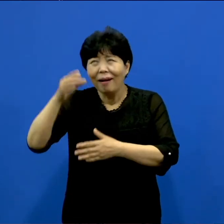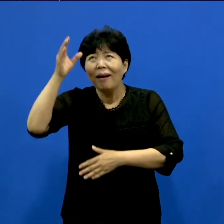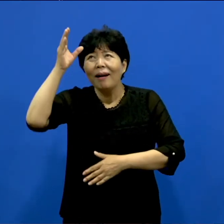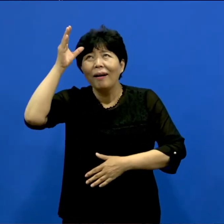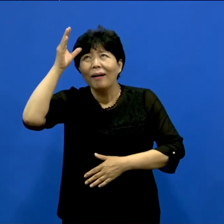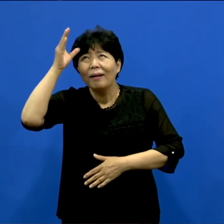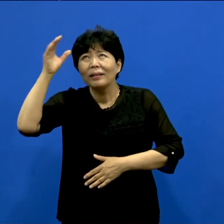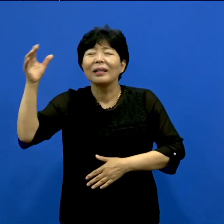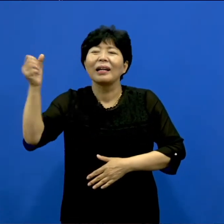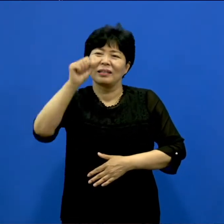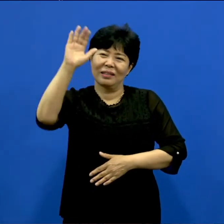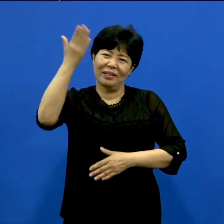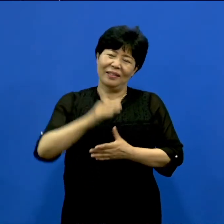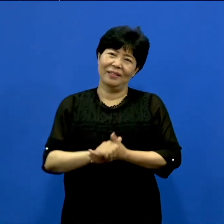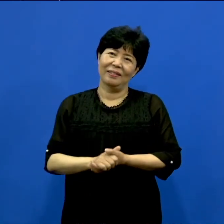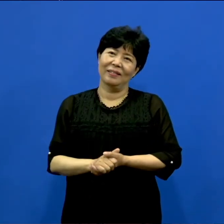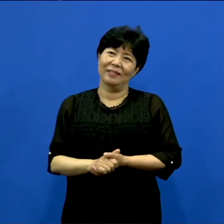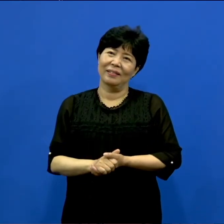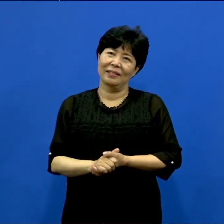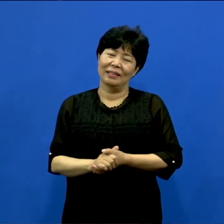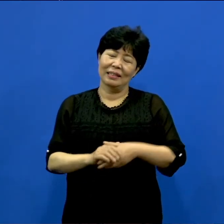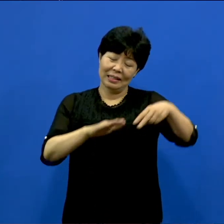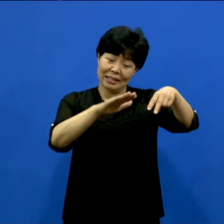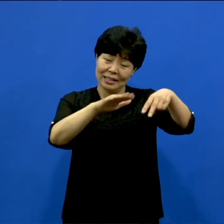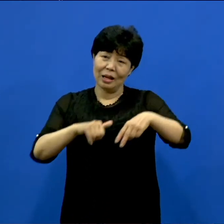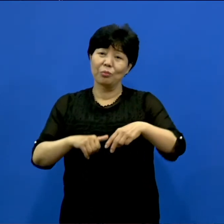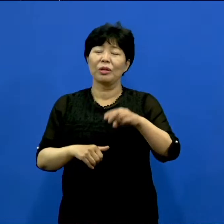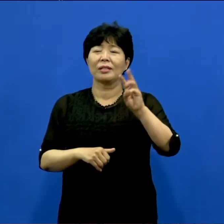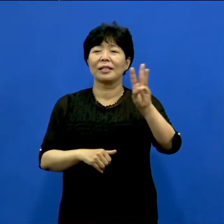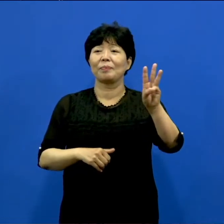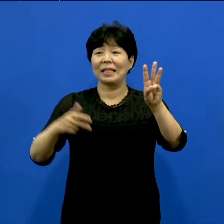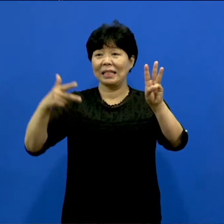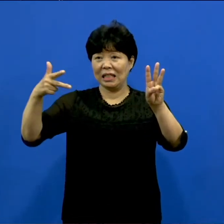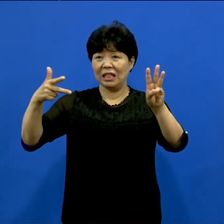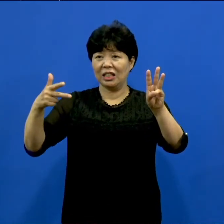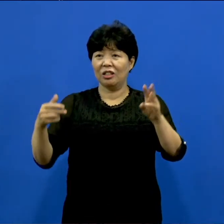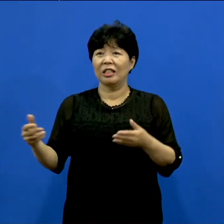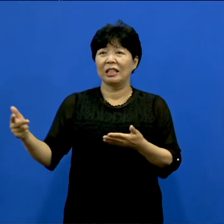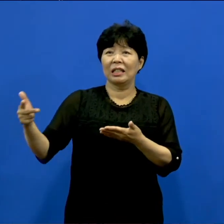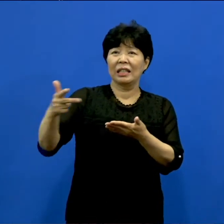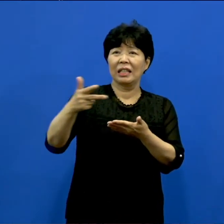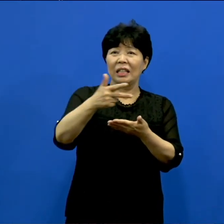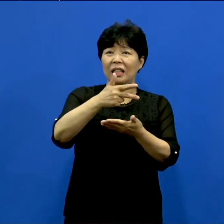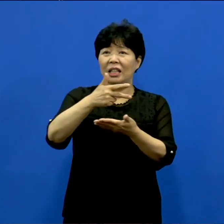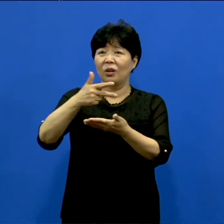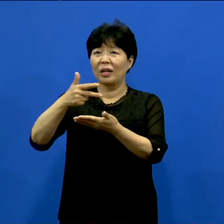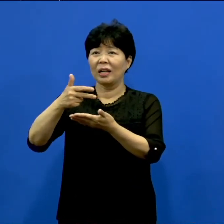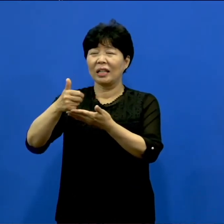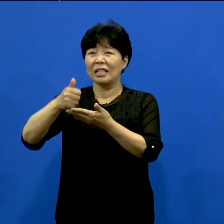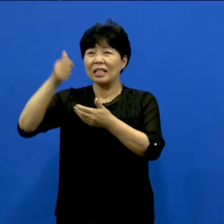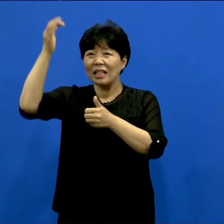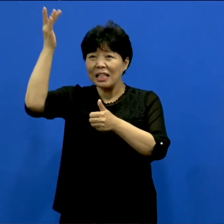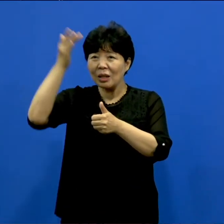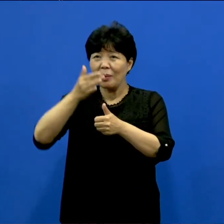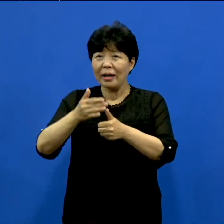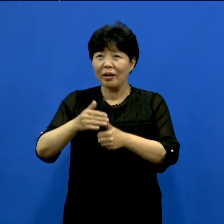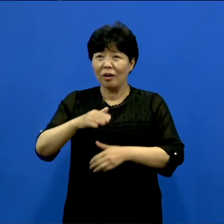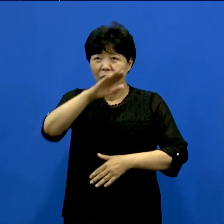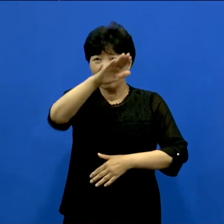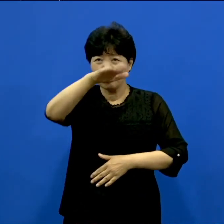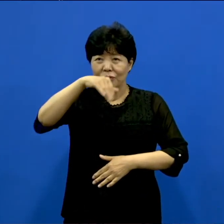여러분 사무엘상 3장 10절에 이 사무엘의 반응을 보시죠. 여호와께서 임하여 서서 전과 같이 사무엘아 사무엘아 부르신지라 사무엘이